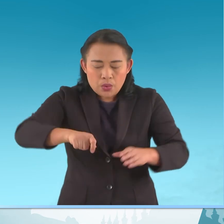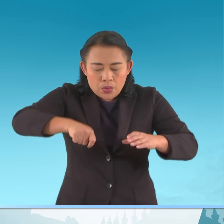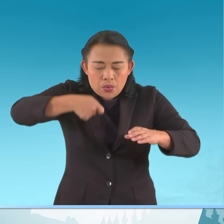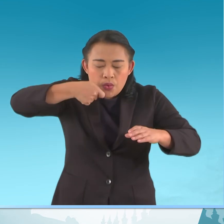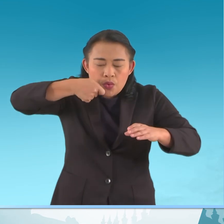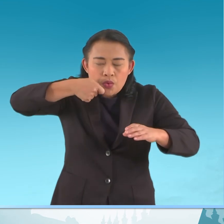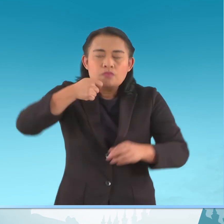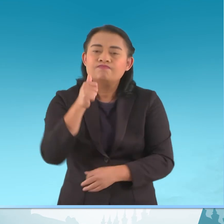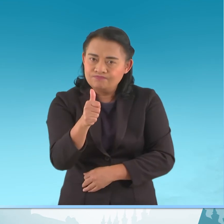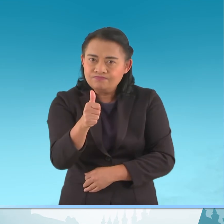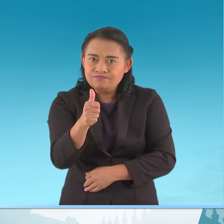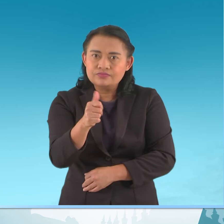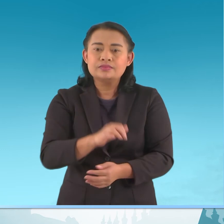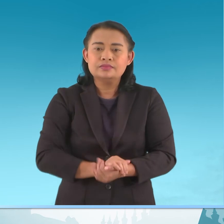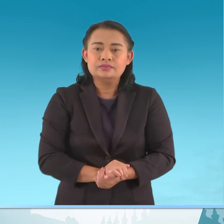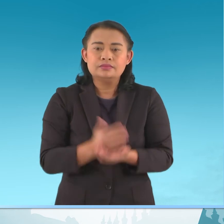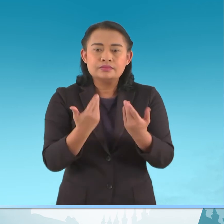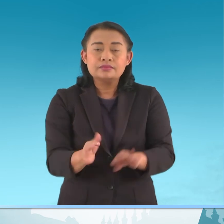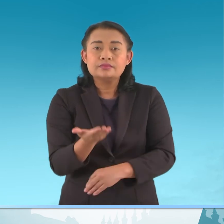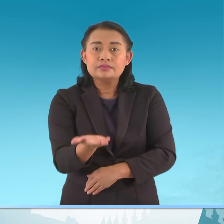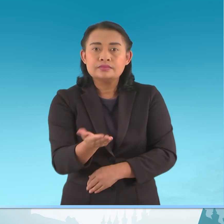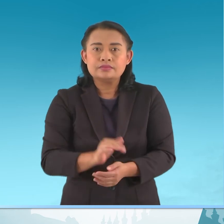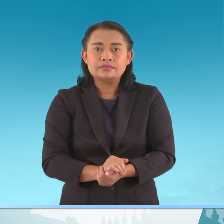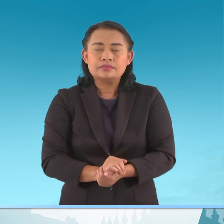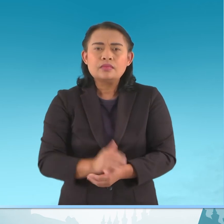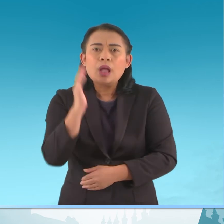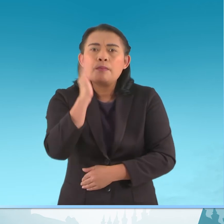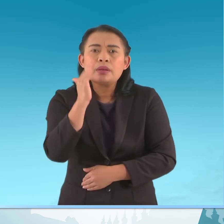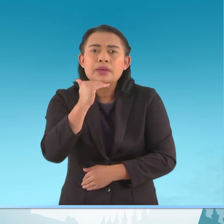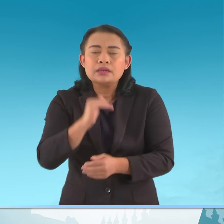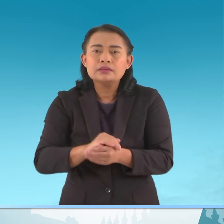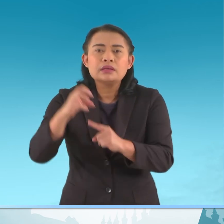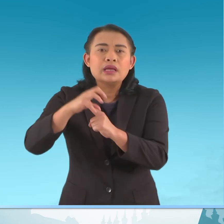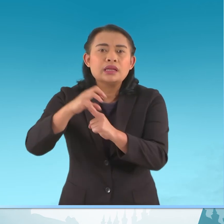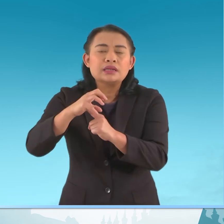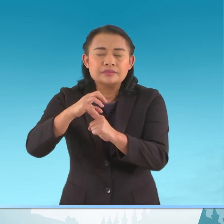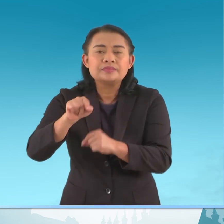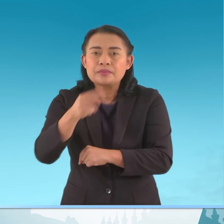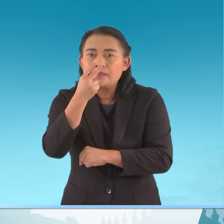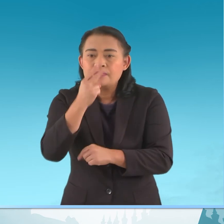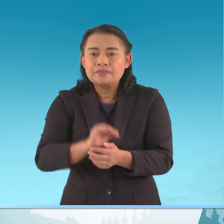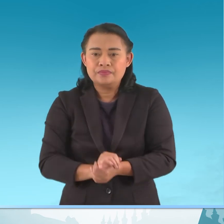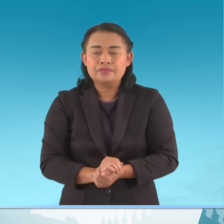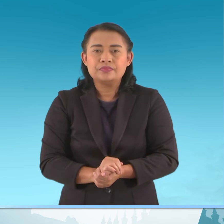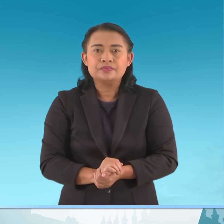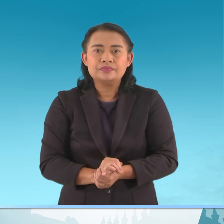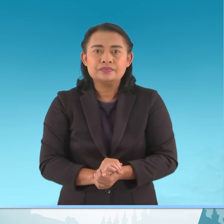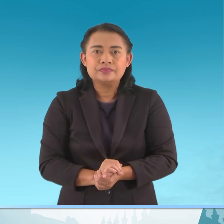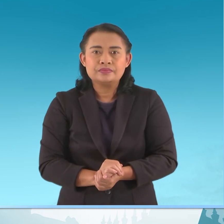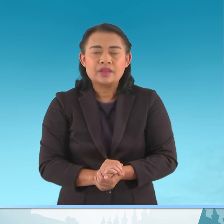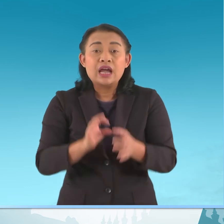คอมากๆนะครับมาถึงเมนูบนี้นะครับเป็นแจ่วเห็ดฟางนี่ไม่รู้ว่าสุขภาพนะ